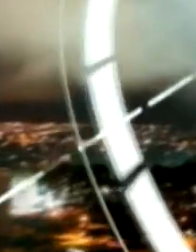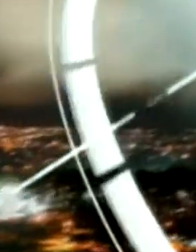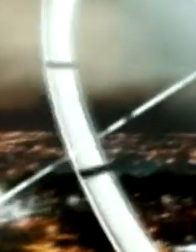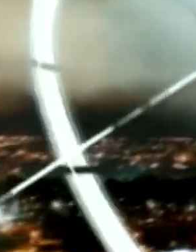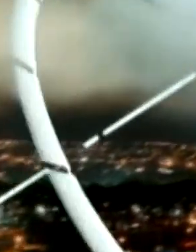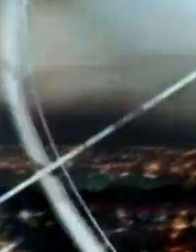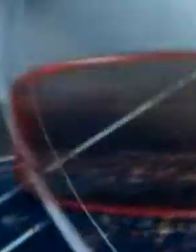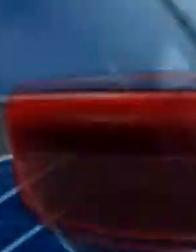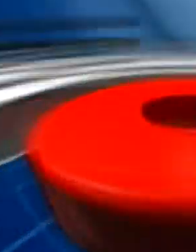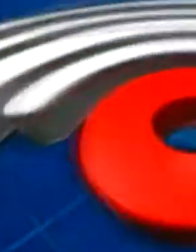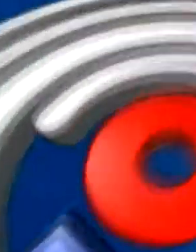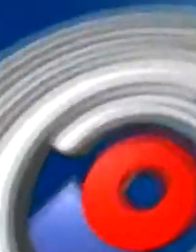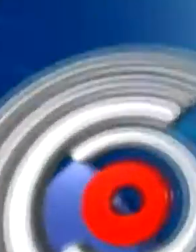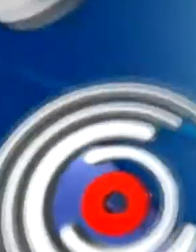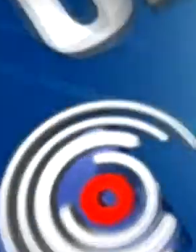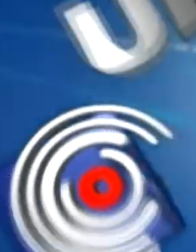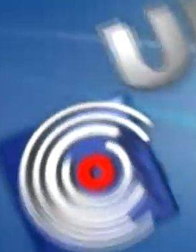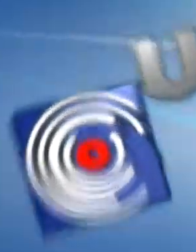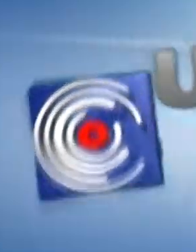Música